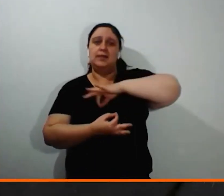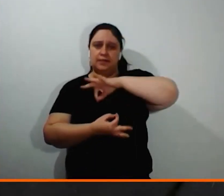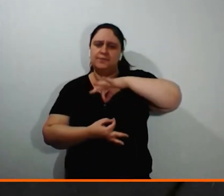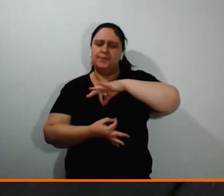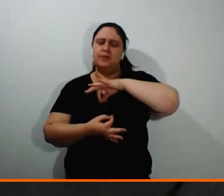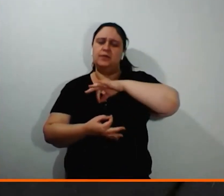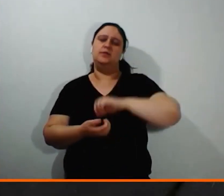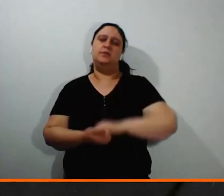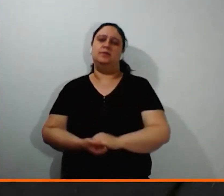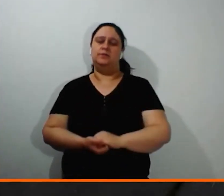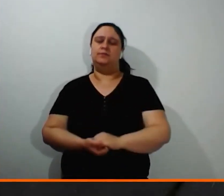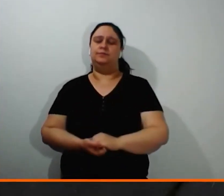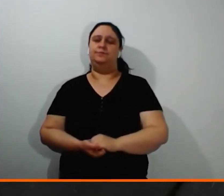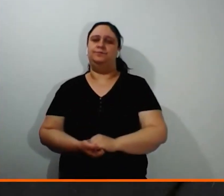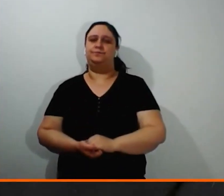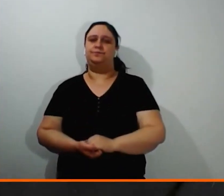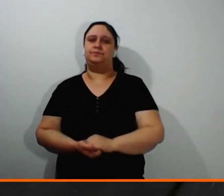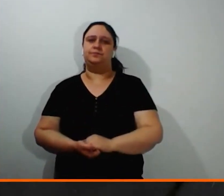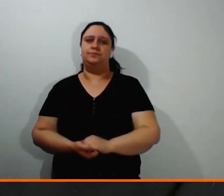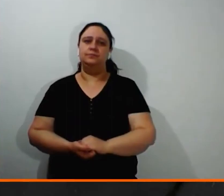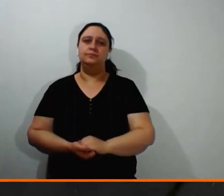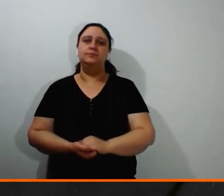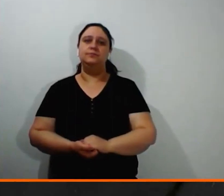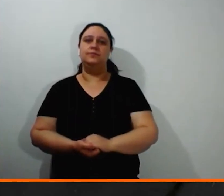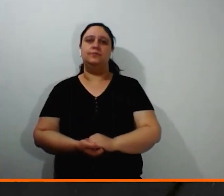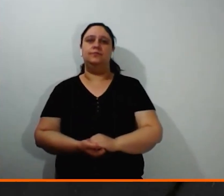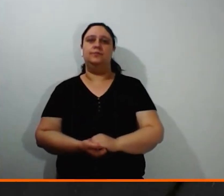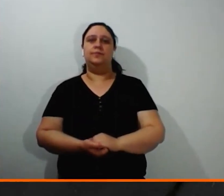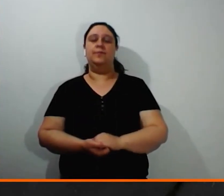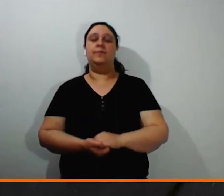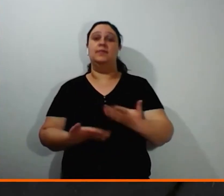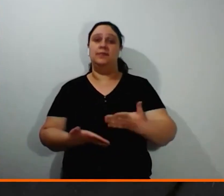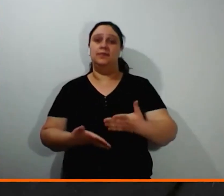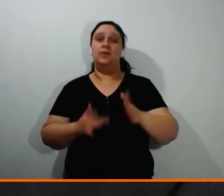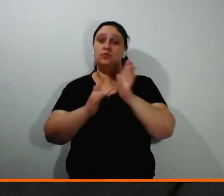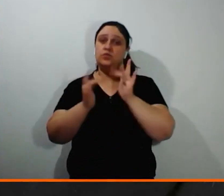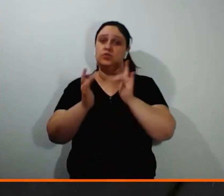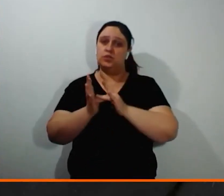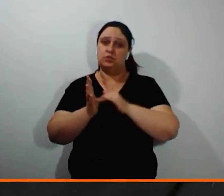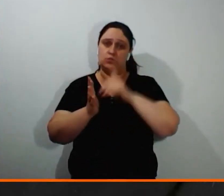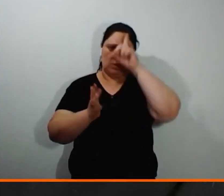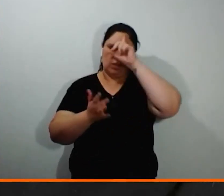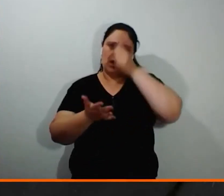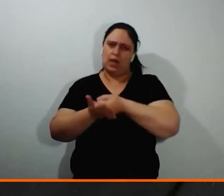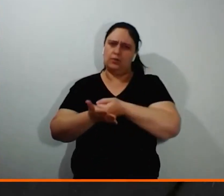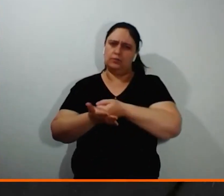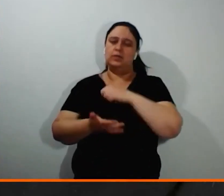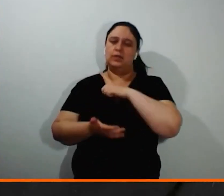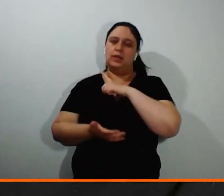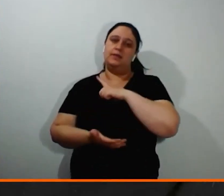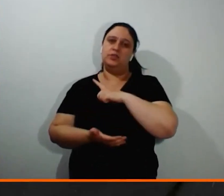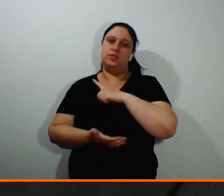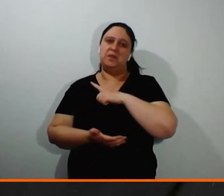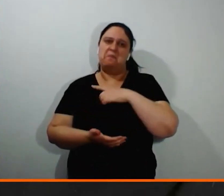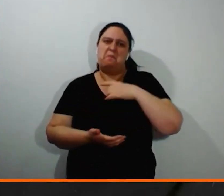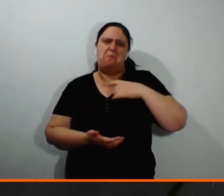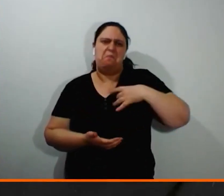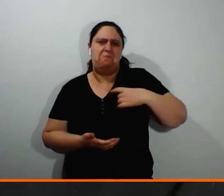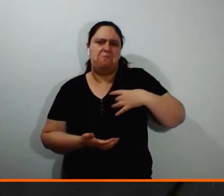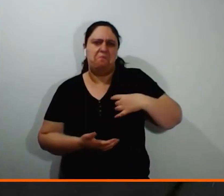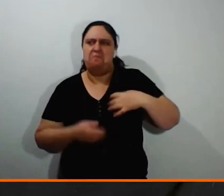Então, ele recebeu toda a autoridade. Vocês não precisam ter medo,